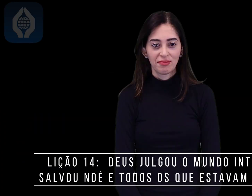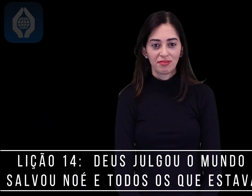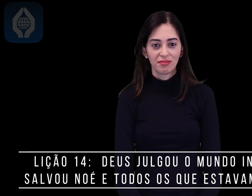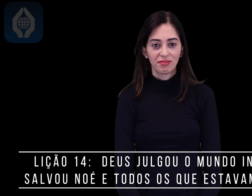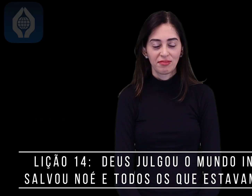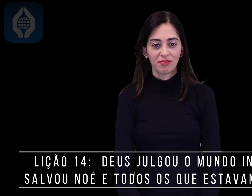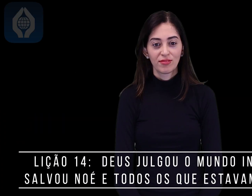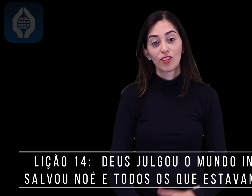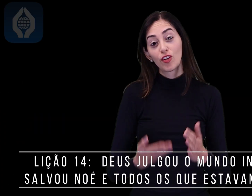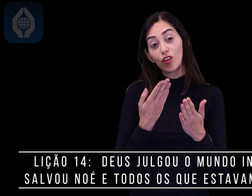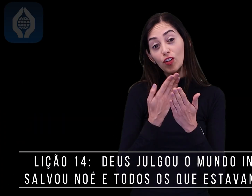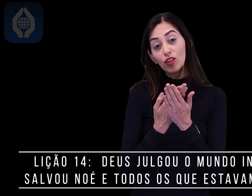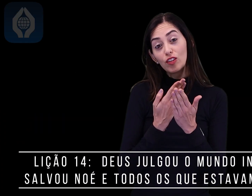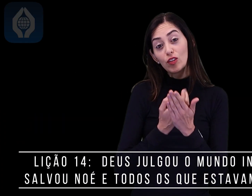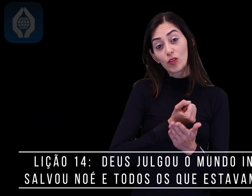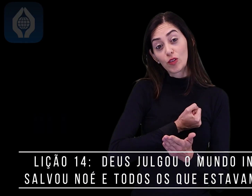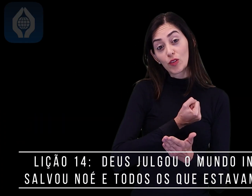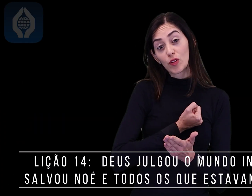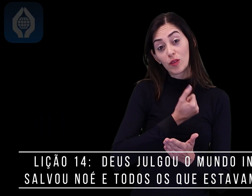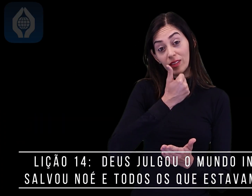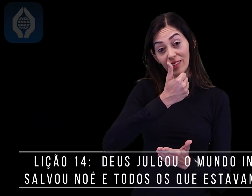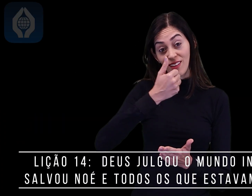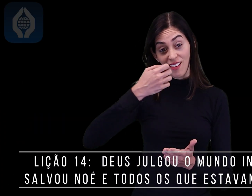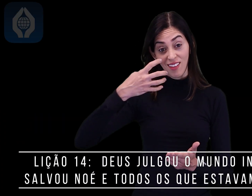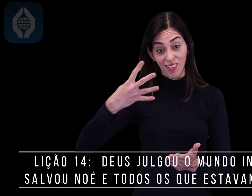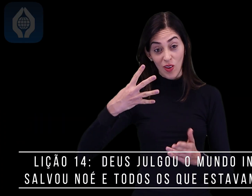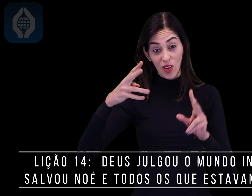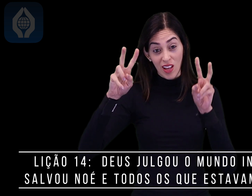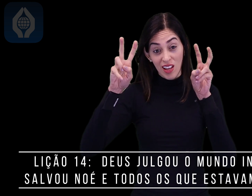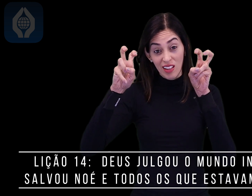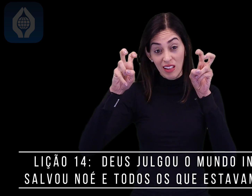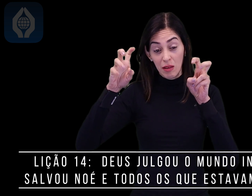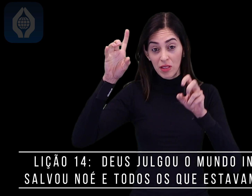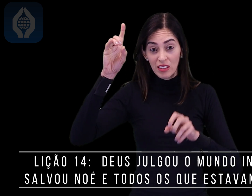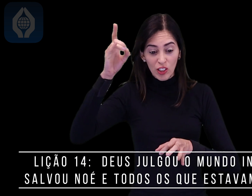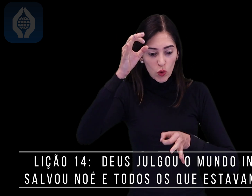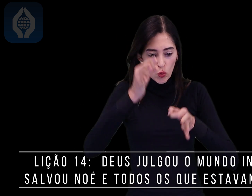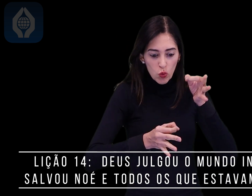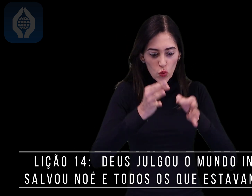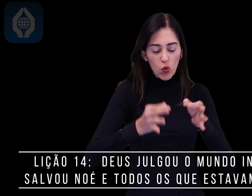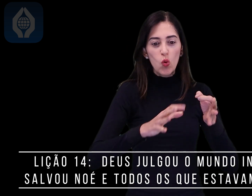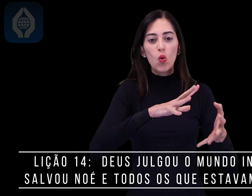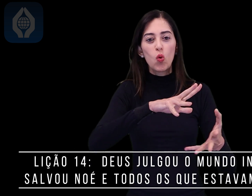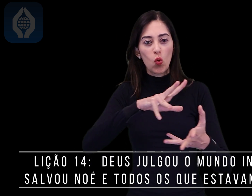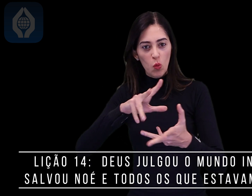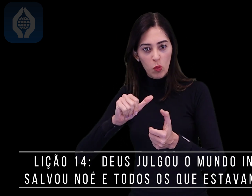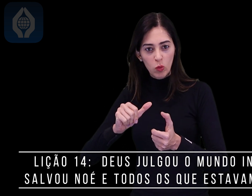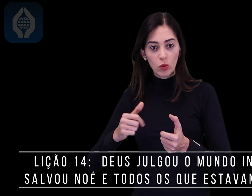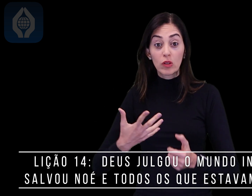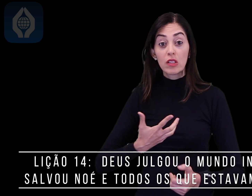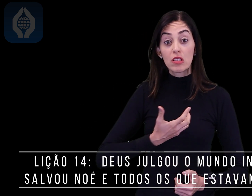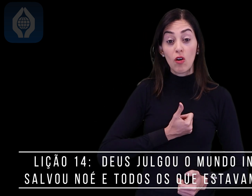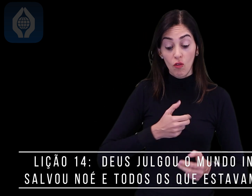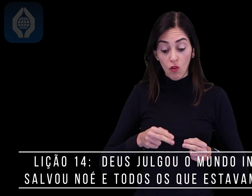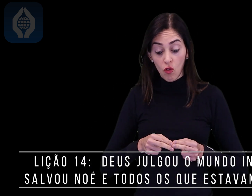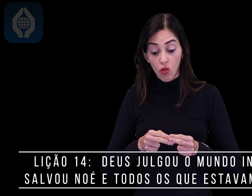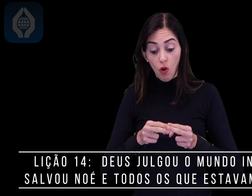Lição de número 14 tem como tema: Deus julgou o mundo inteiro e salvou Noé e todos os que estavam na arca.